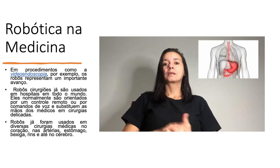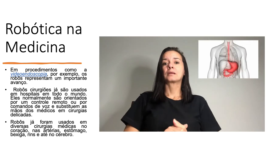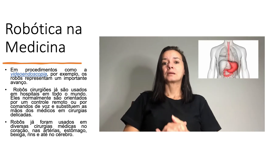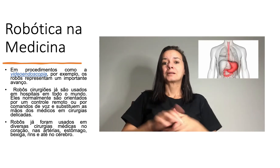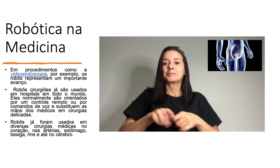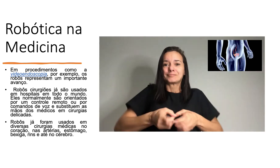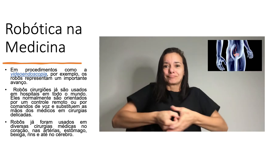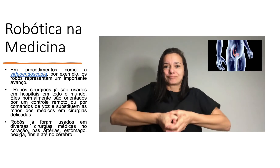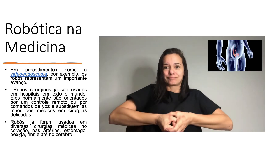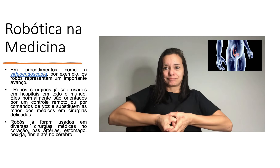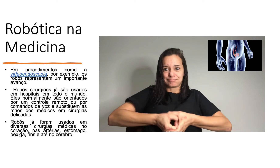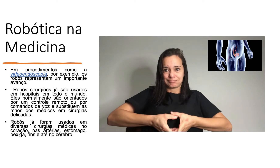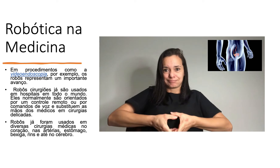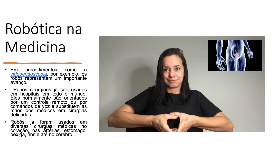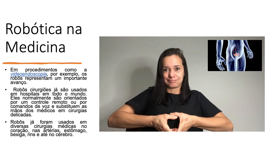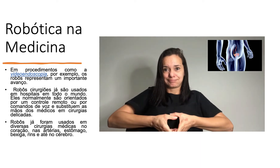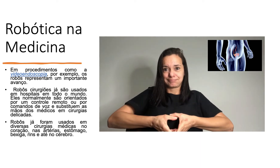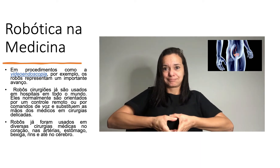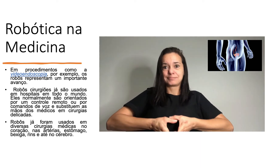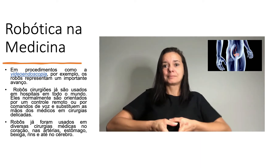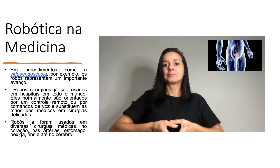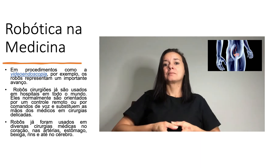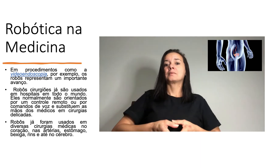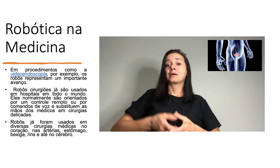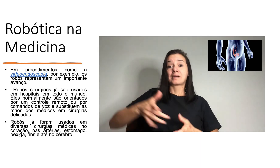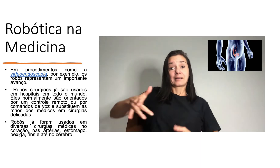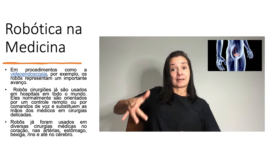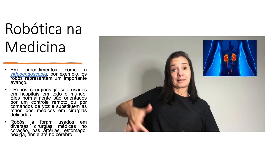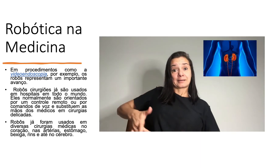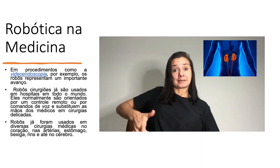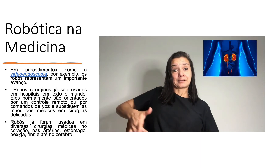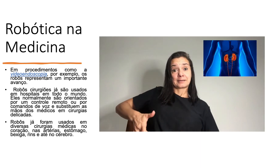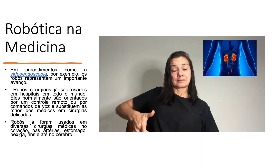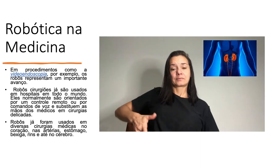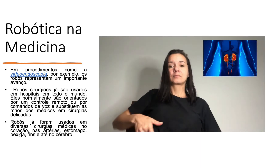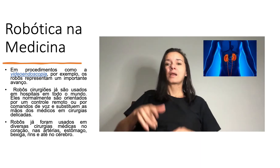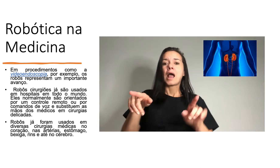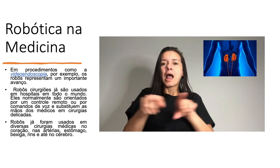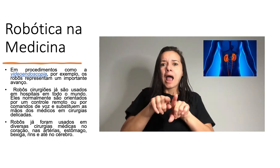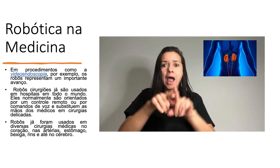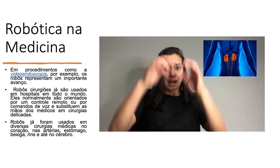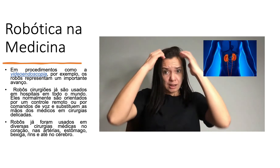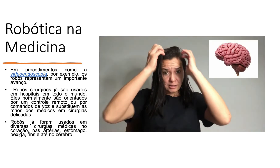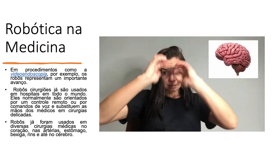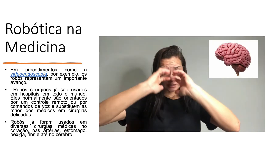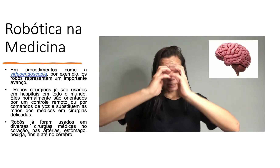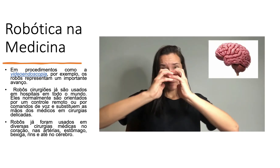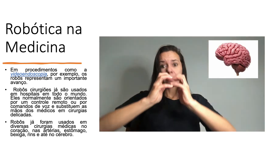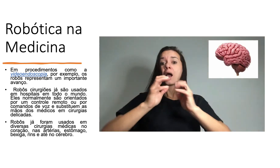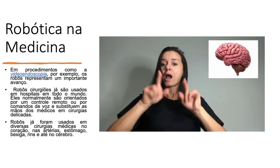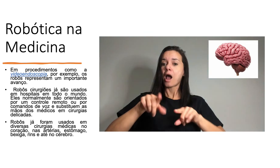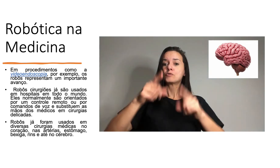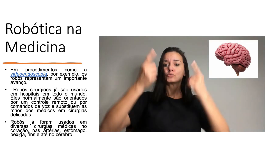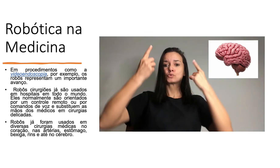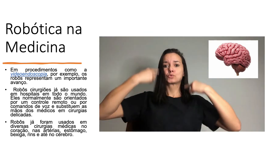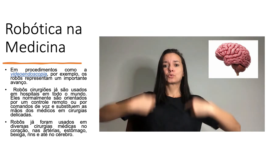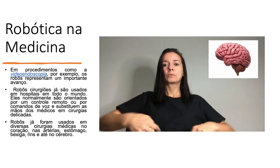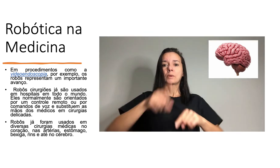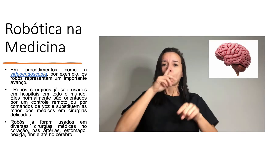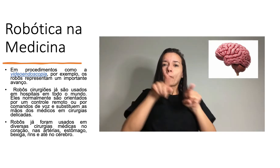no estômago, na bexiga, rins e até mesmo no